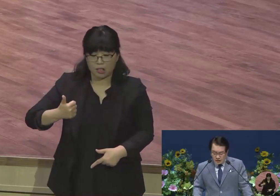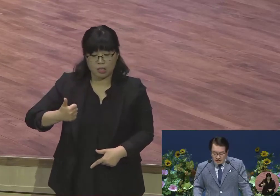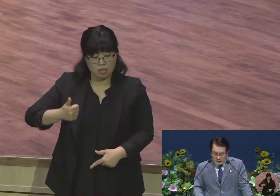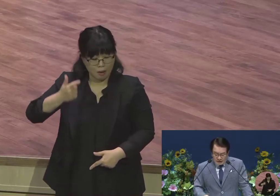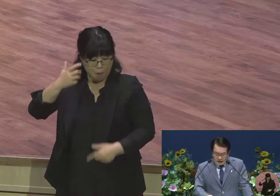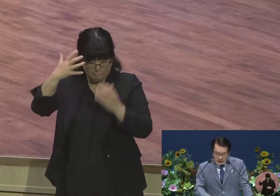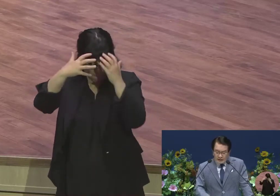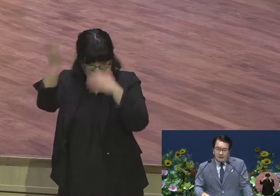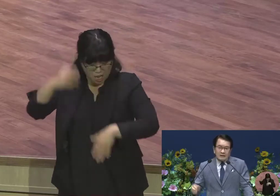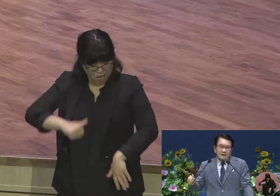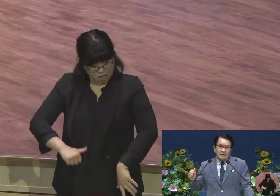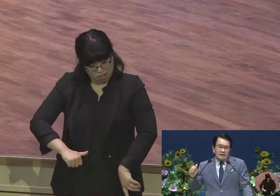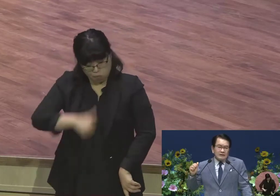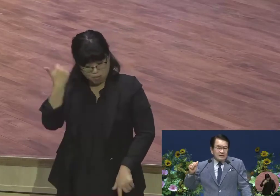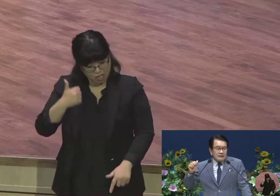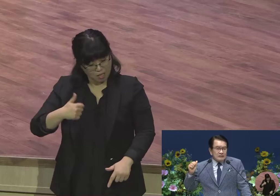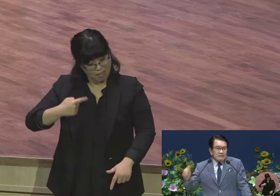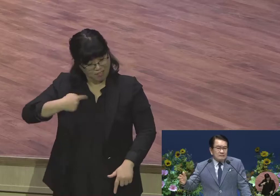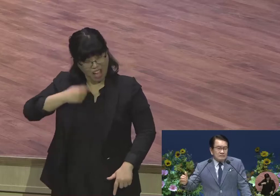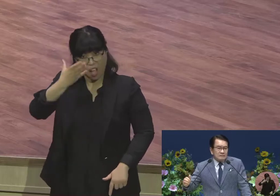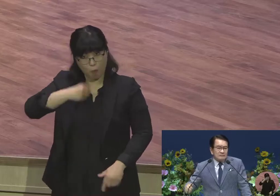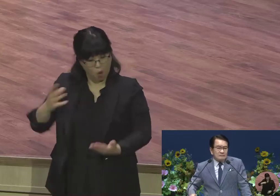죽이려고 하니까 이